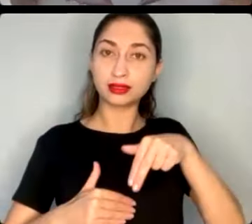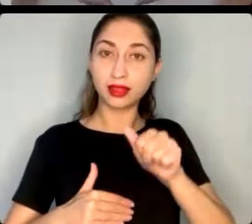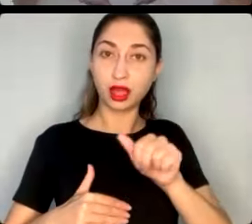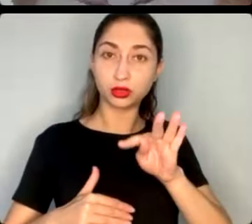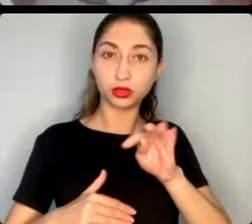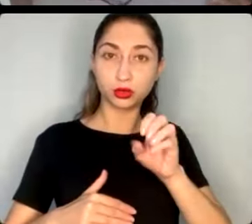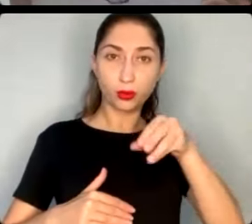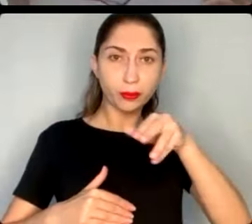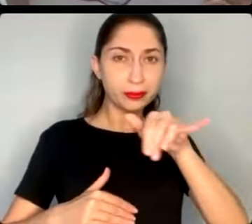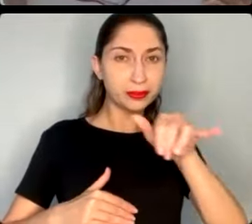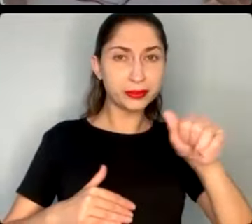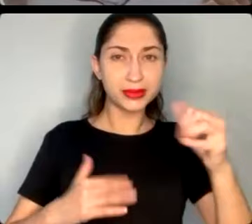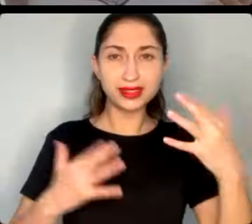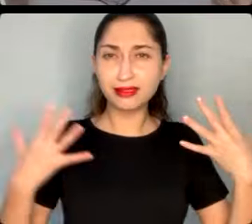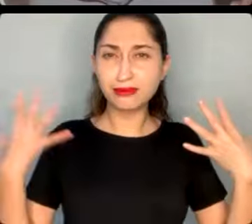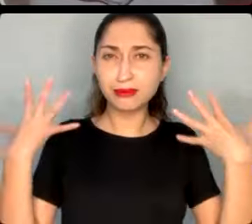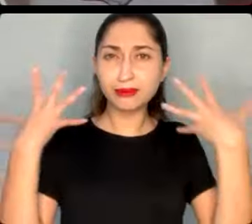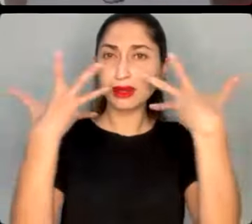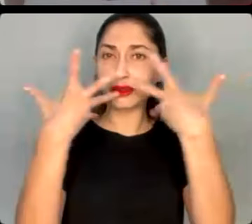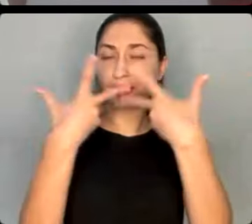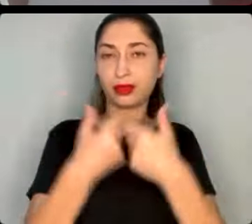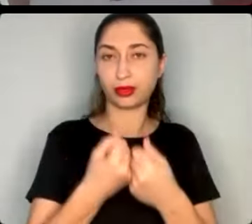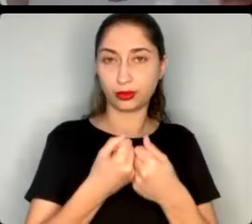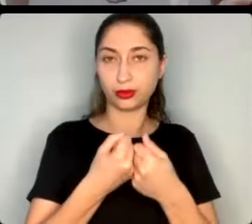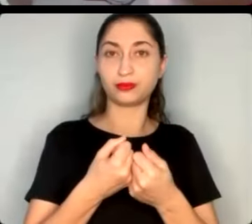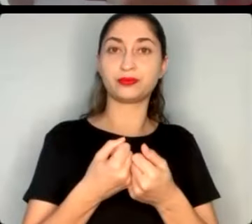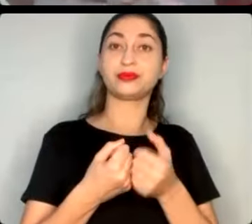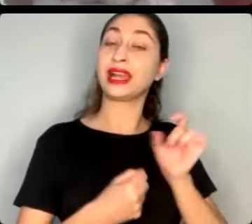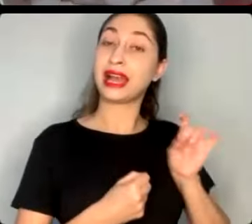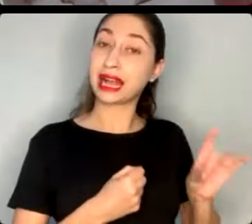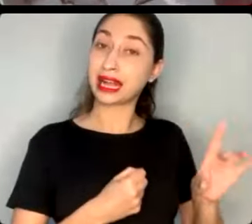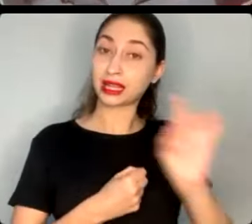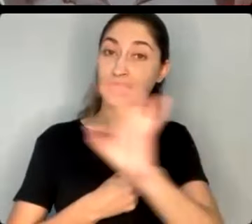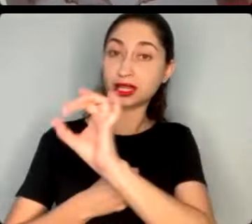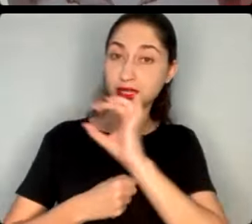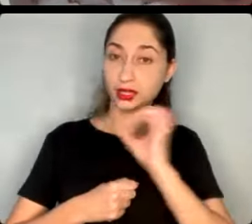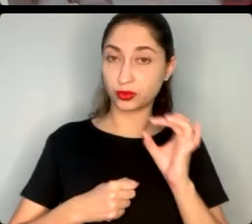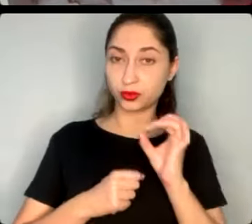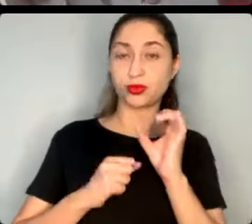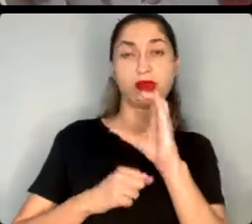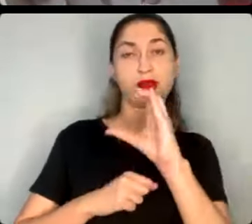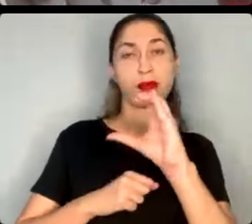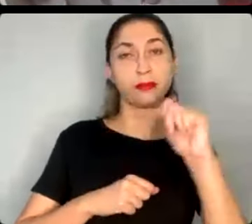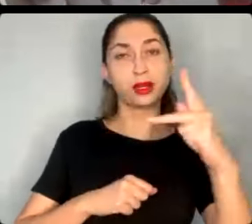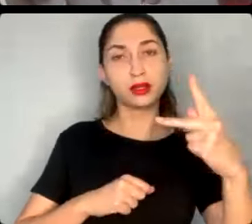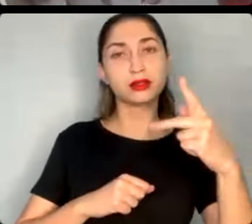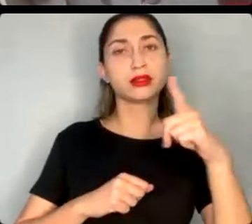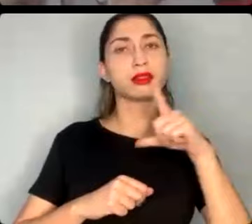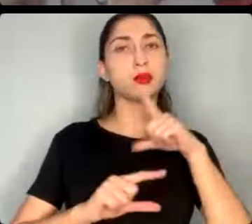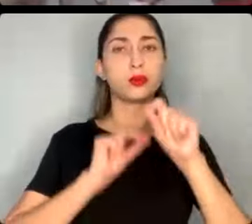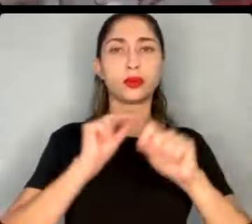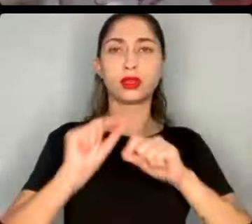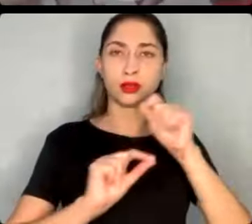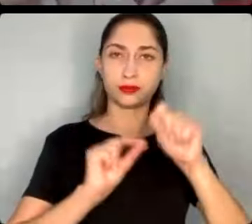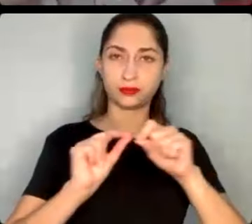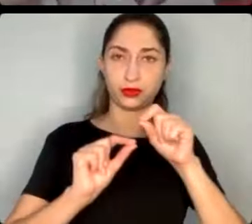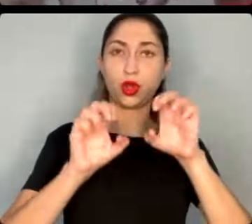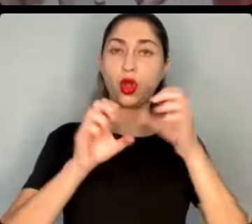as imagens. Então, cada um dos capítulos está baseado nessa estrutura óssea dos